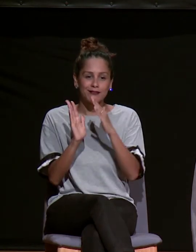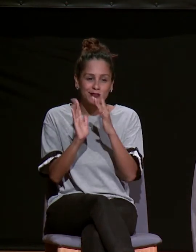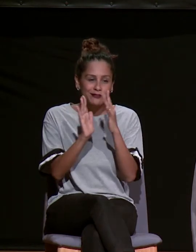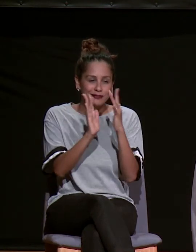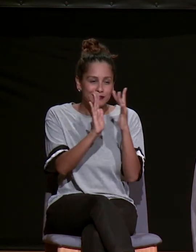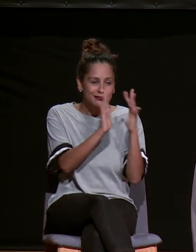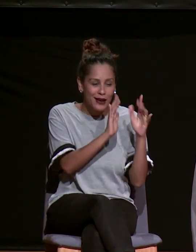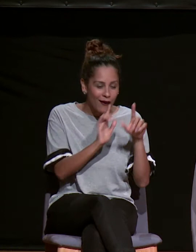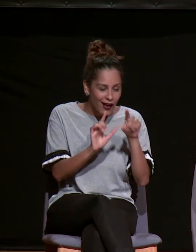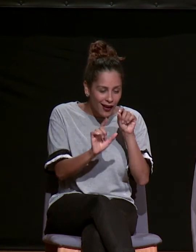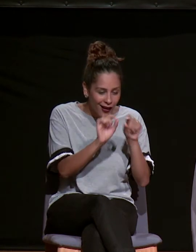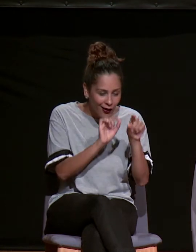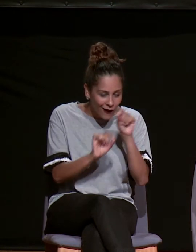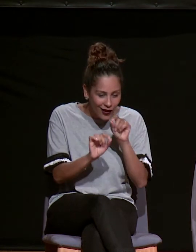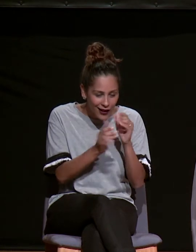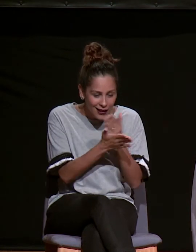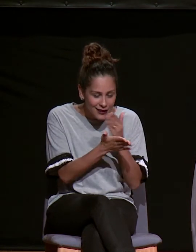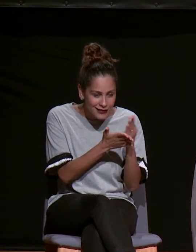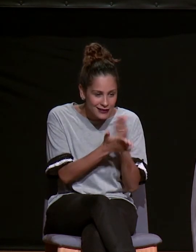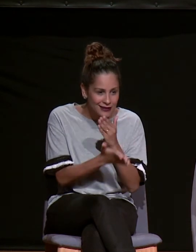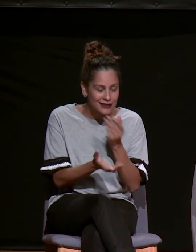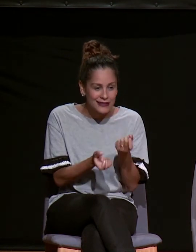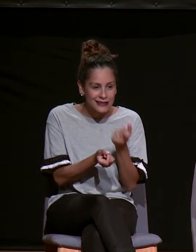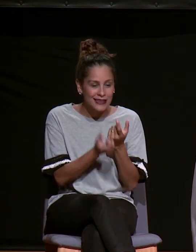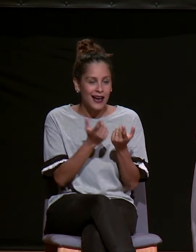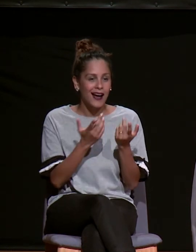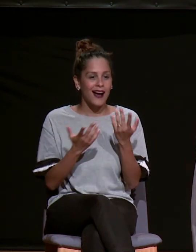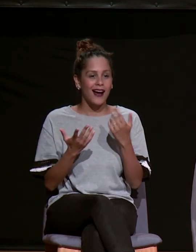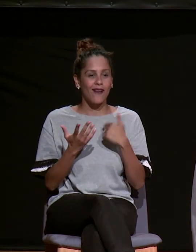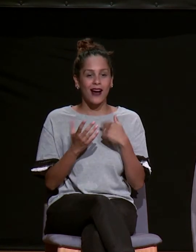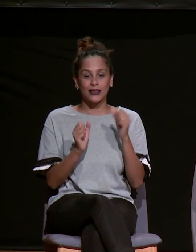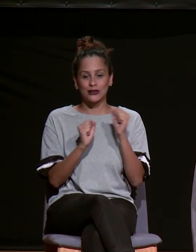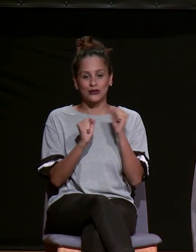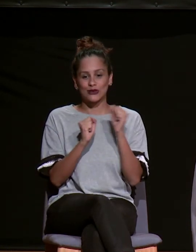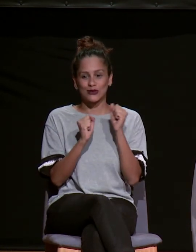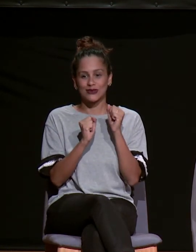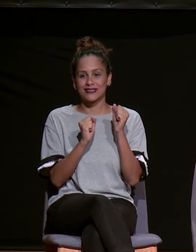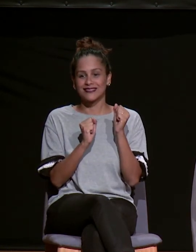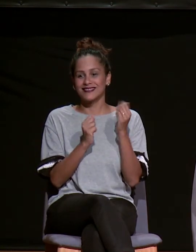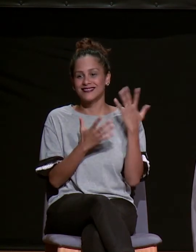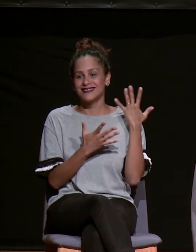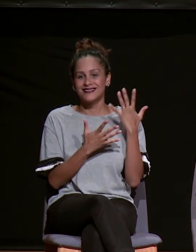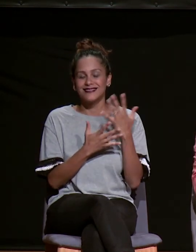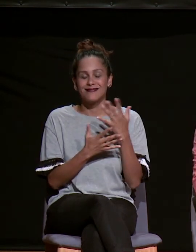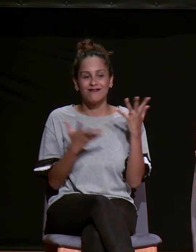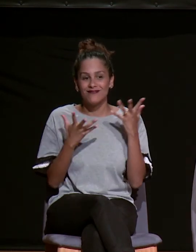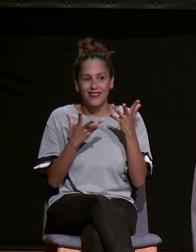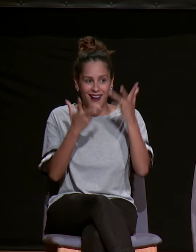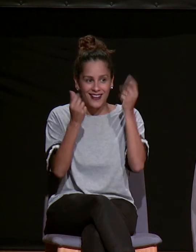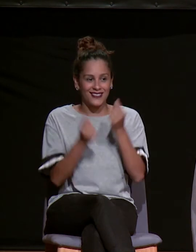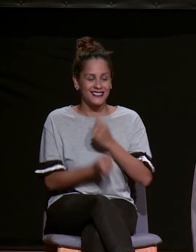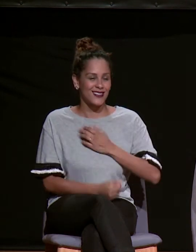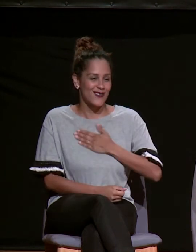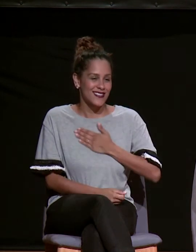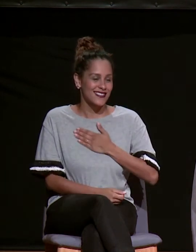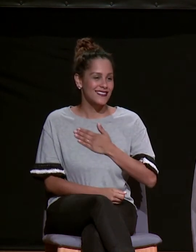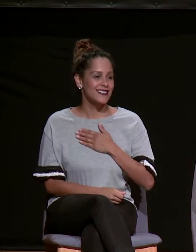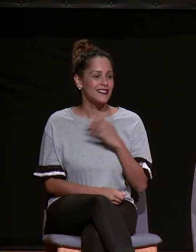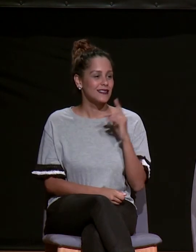ando apaixonado pela linha, bicha preta, pá. É maravilhoso, né?